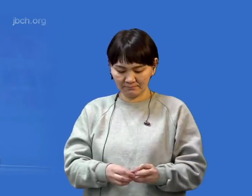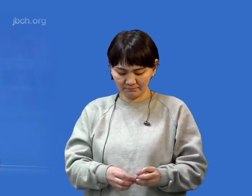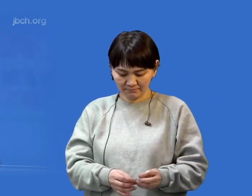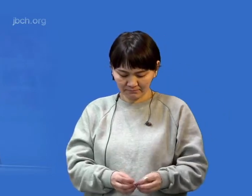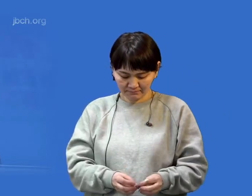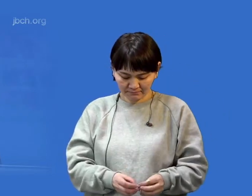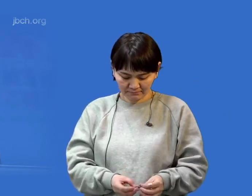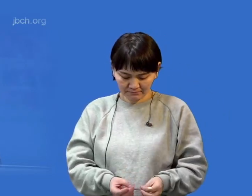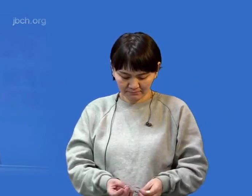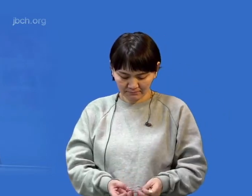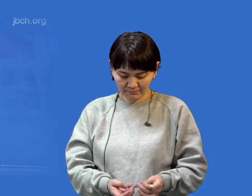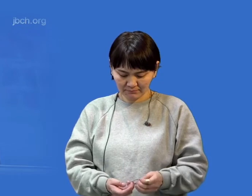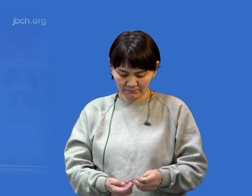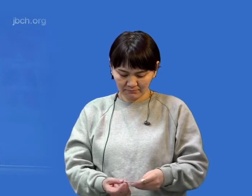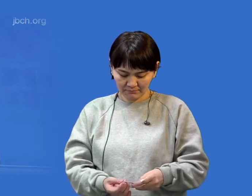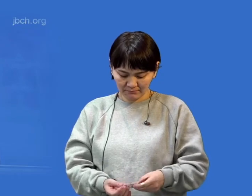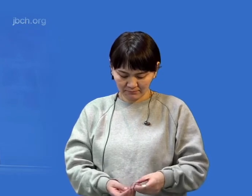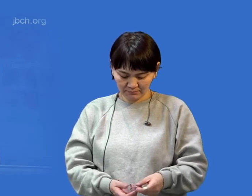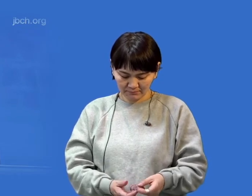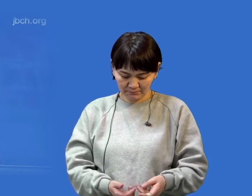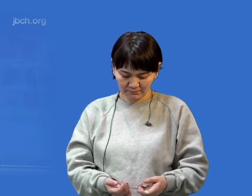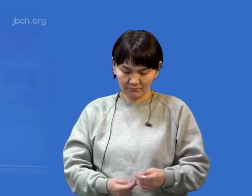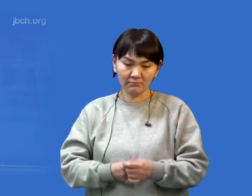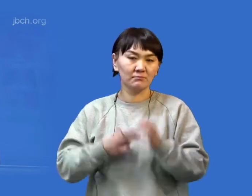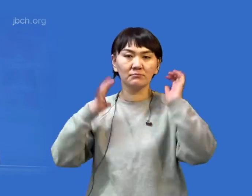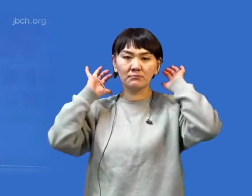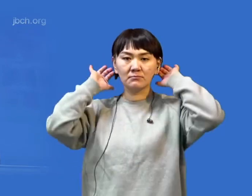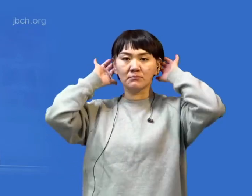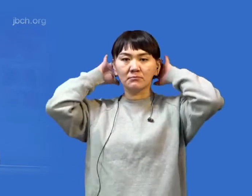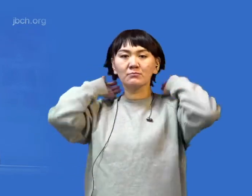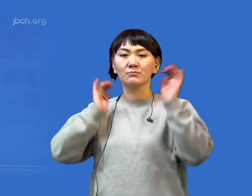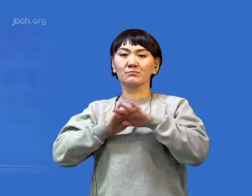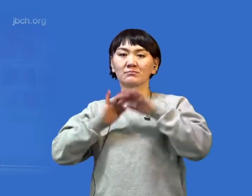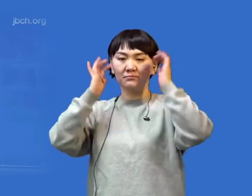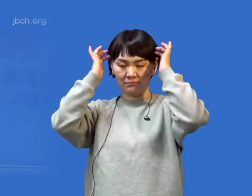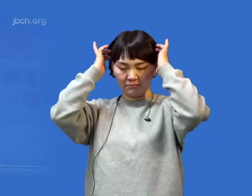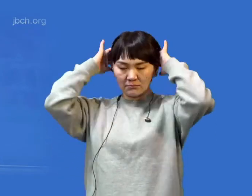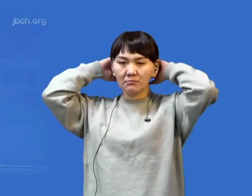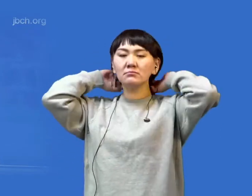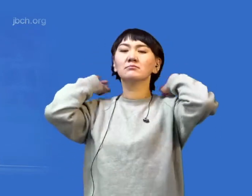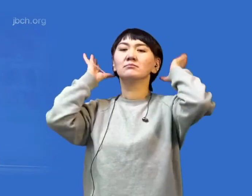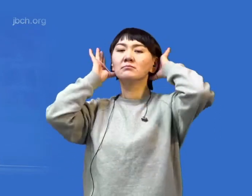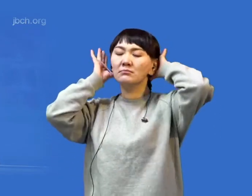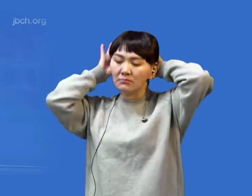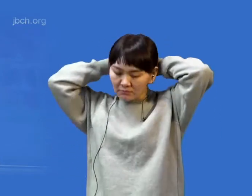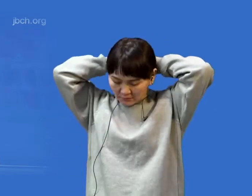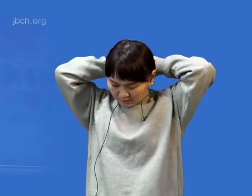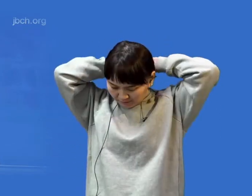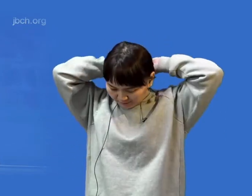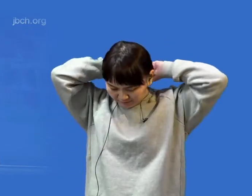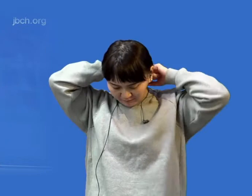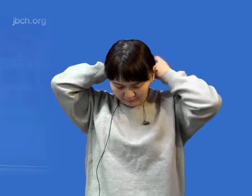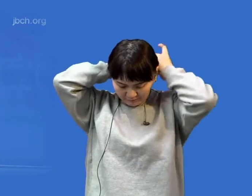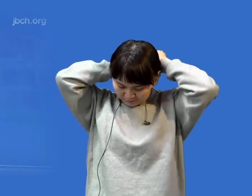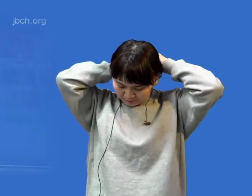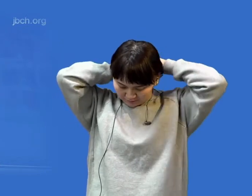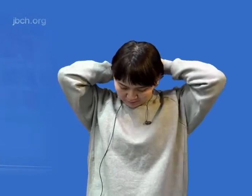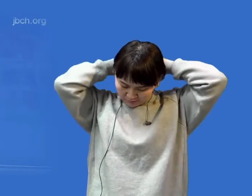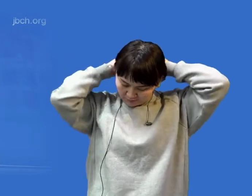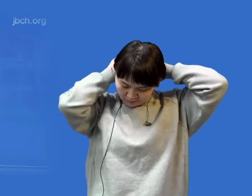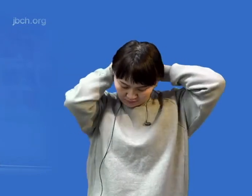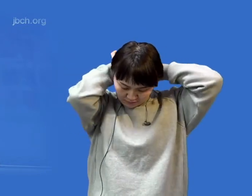Тэглэр бид нэр үнний төлөө ярих хэрэгтэй гэсэн. Тэглэр бид нэр Бурханаас холдоод Бурханы үгийн